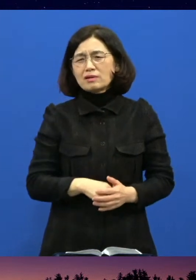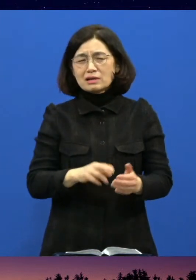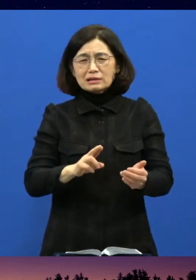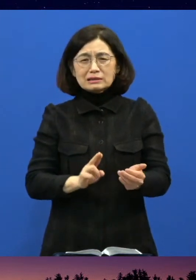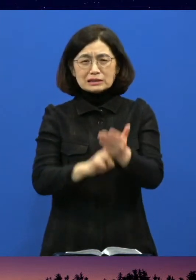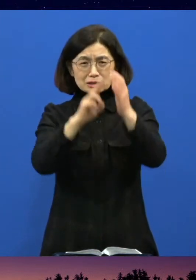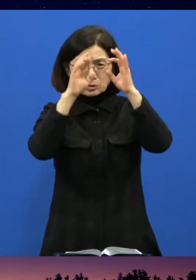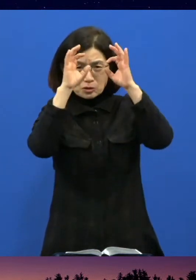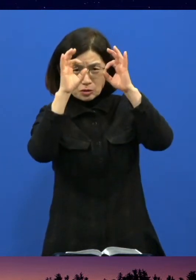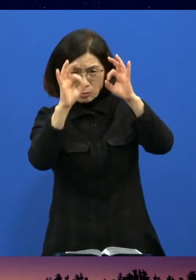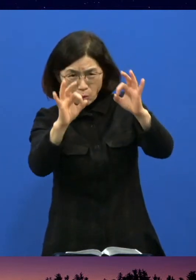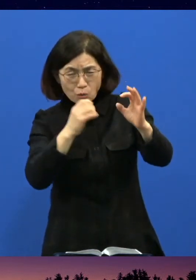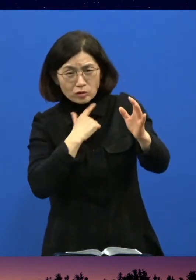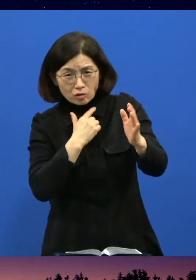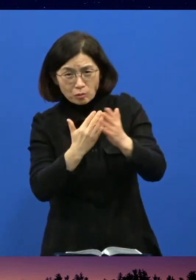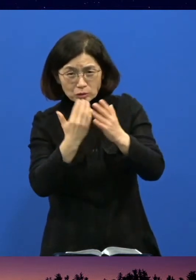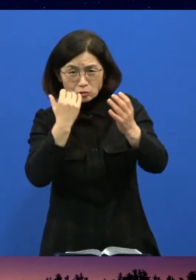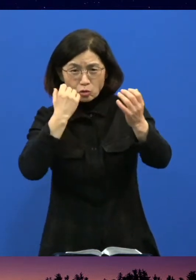그러는데